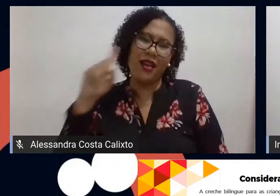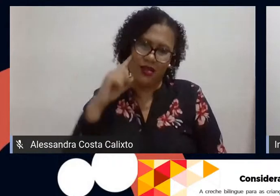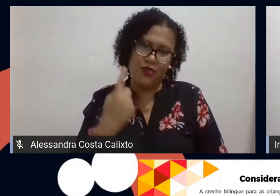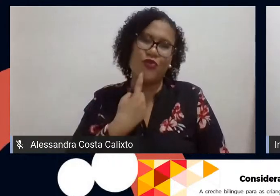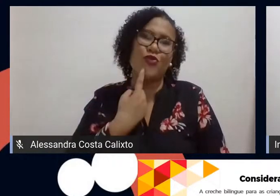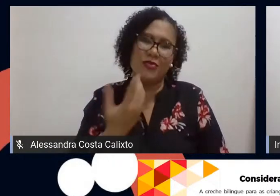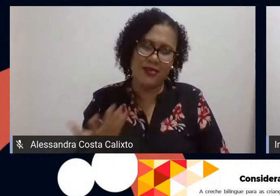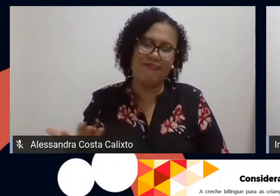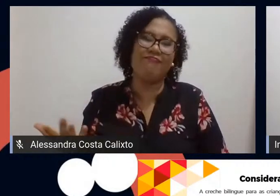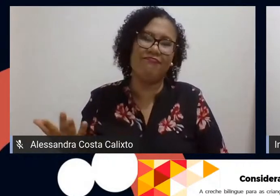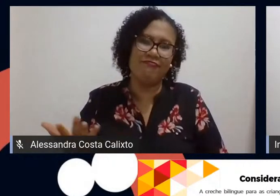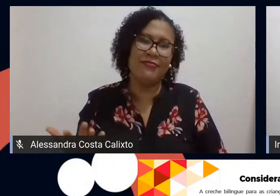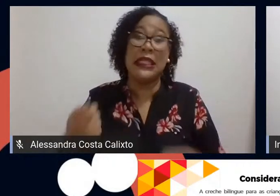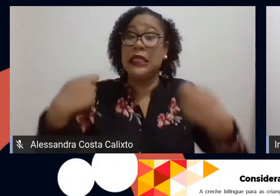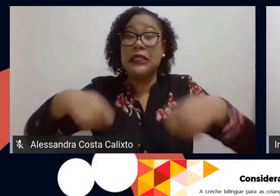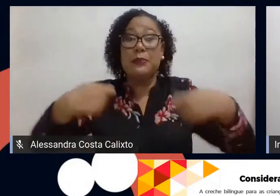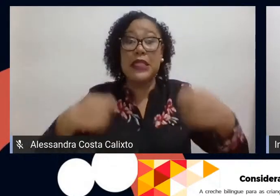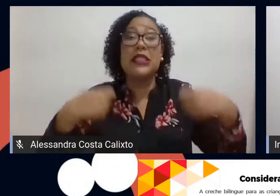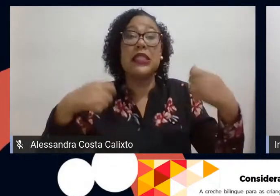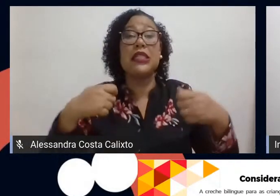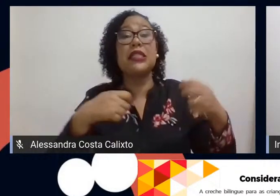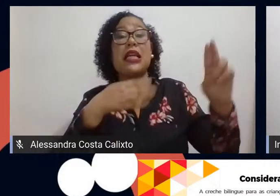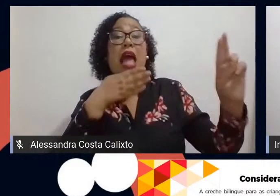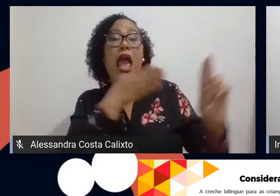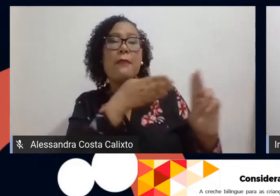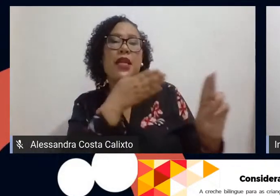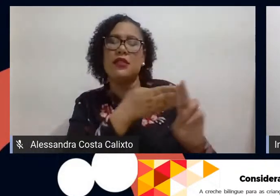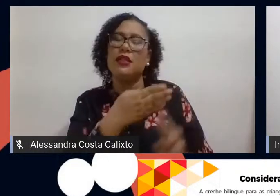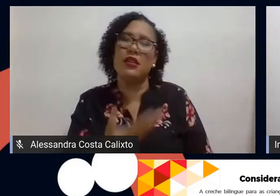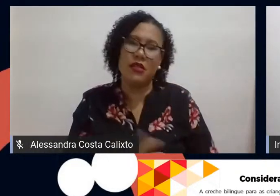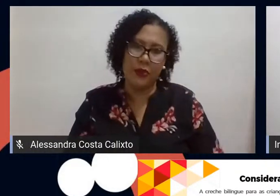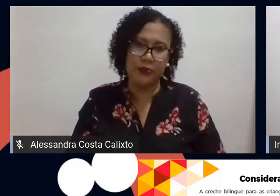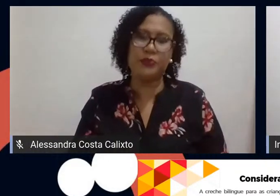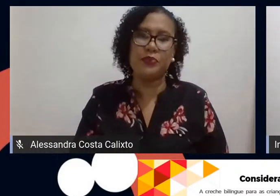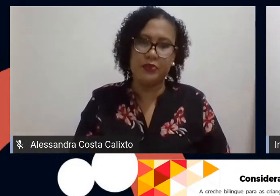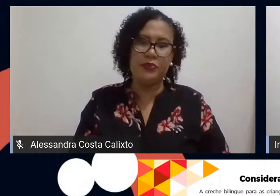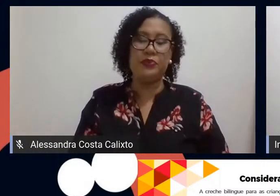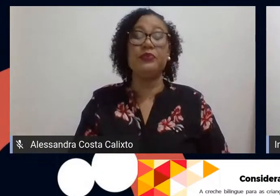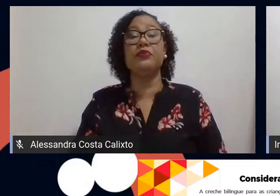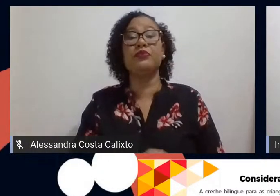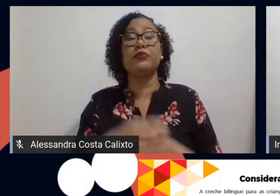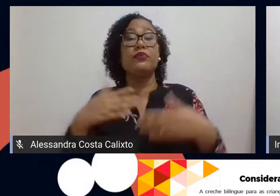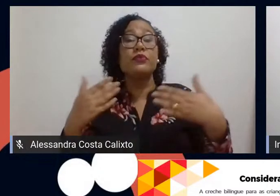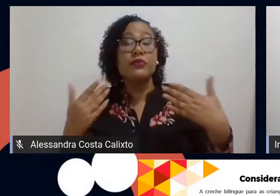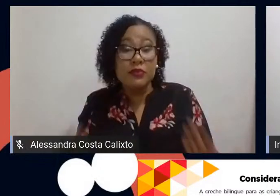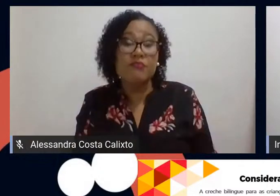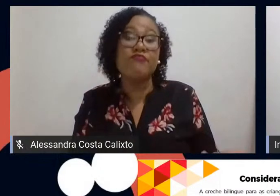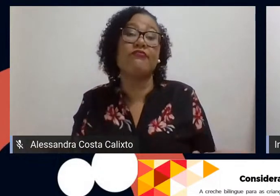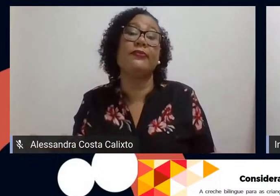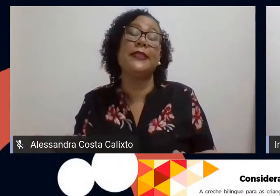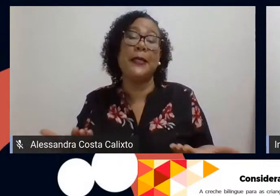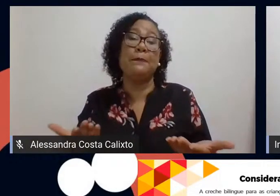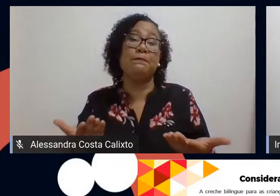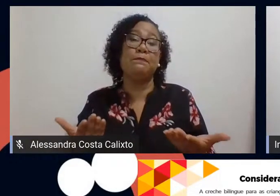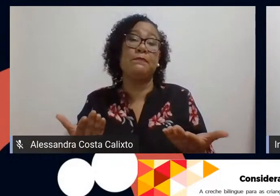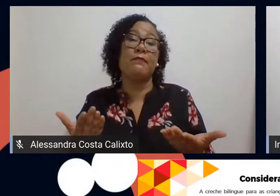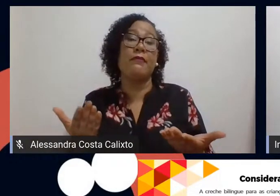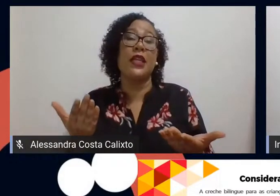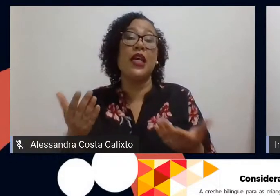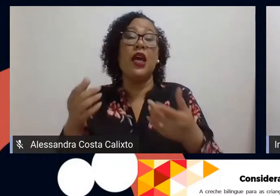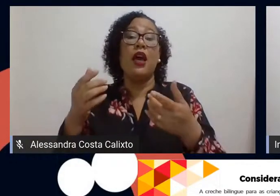aspecto muito positivo para esse sujeito surdo. Então, há essa necessidade de que eles tenham essa referência,